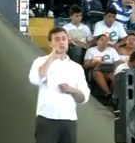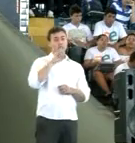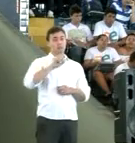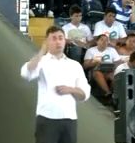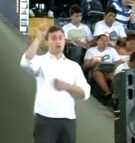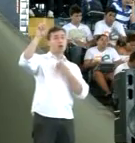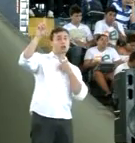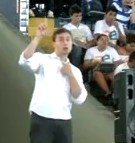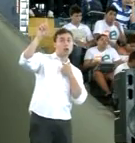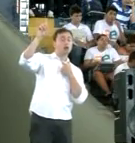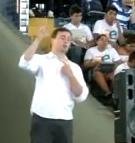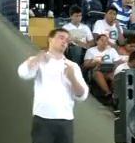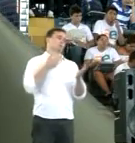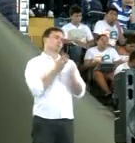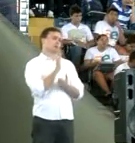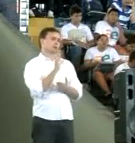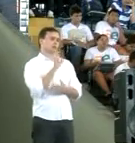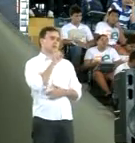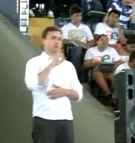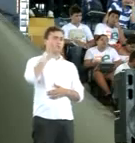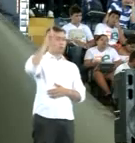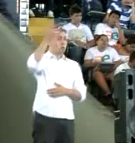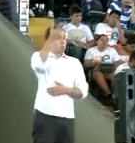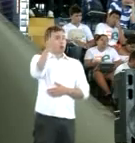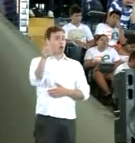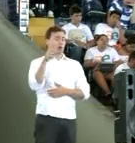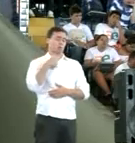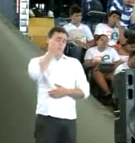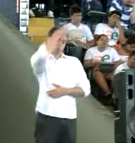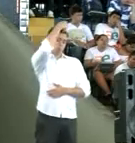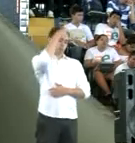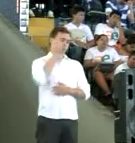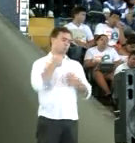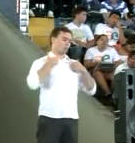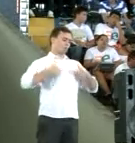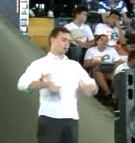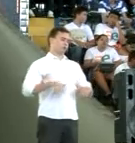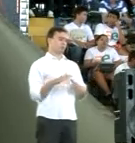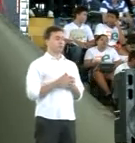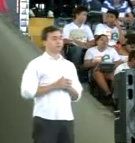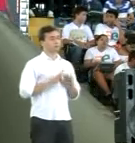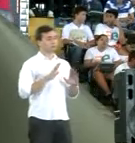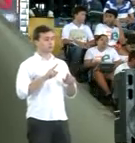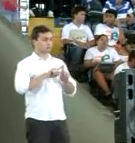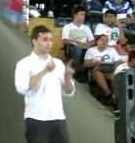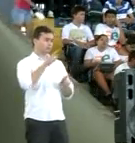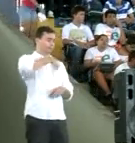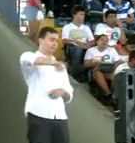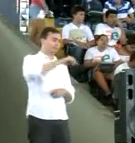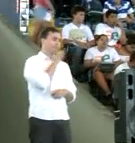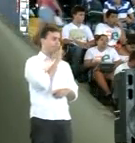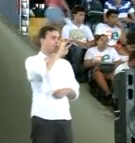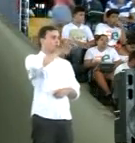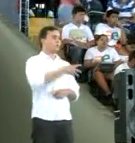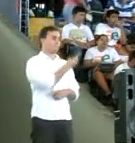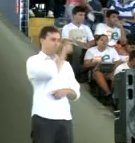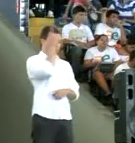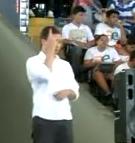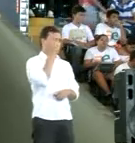quiser eu vou passar. E aí, vai ficar só por conta dele? Olha aqui, 4.000 alunos que ele tem que ajudar. Quem está